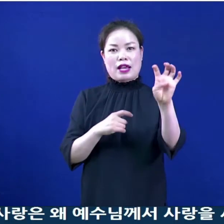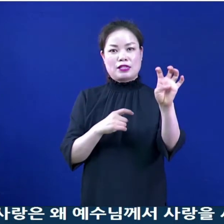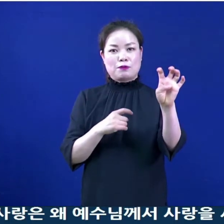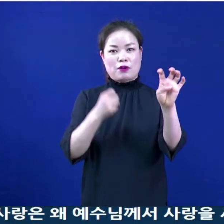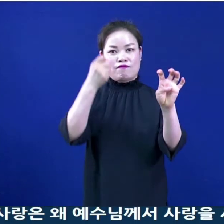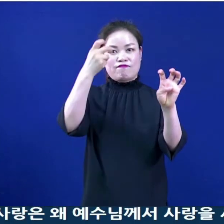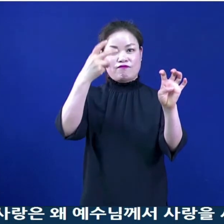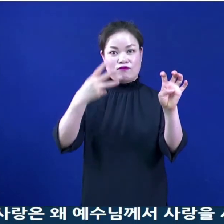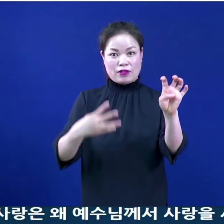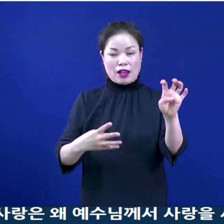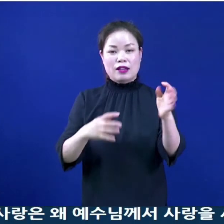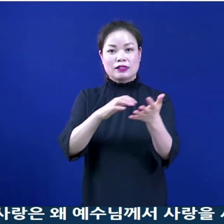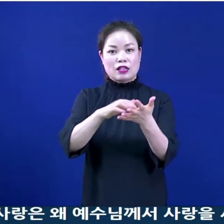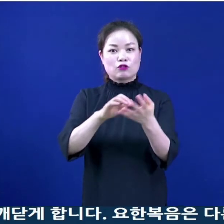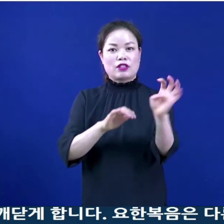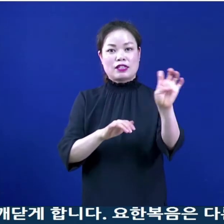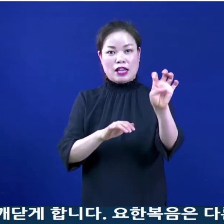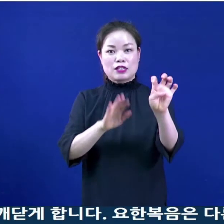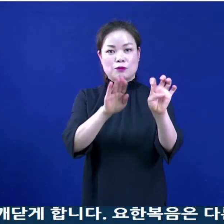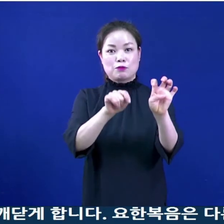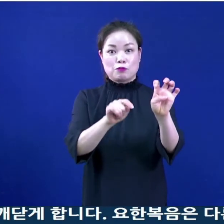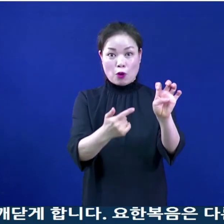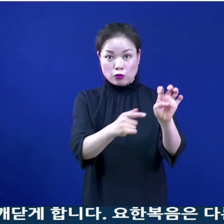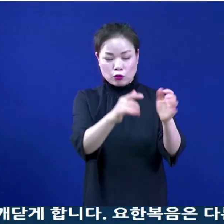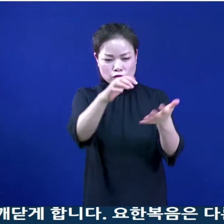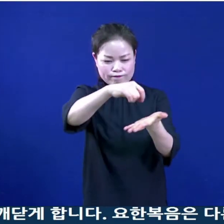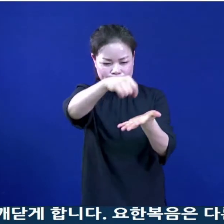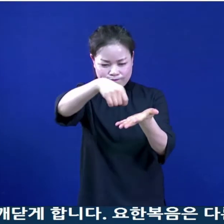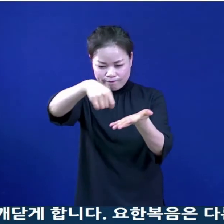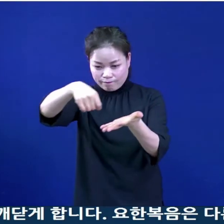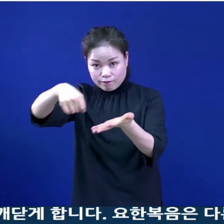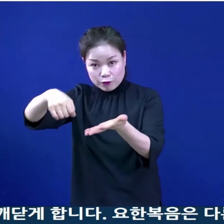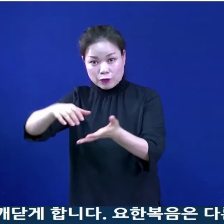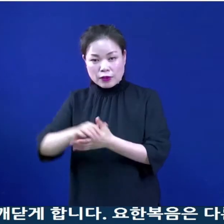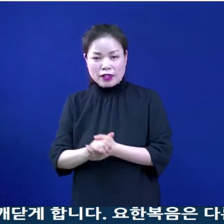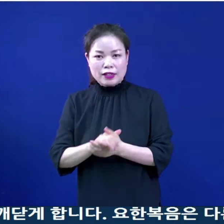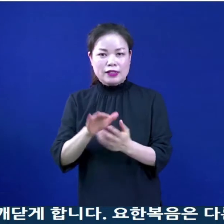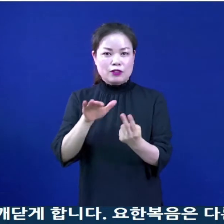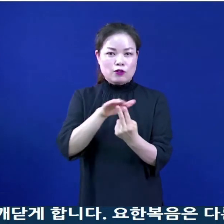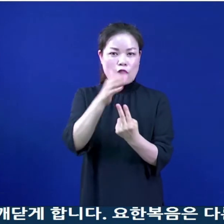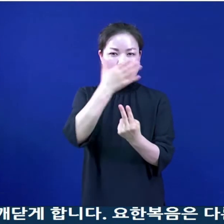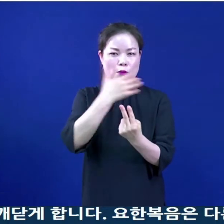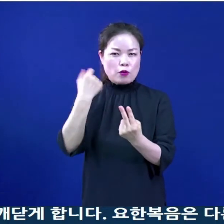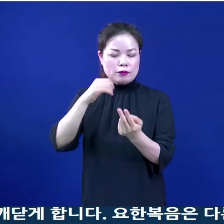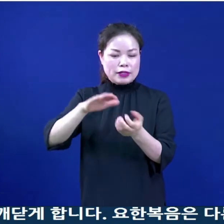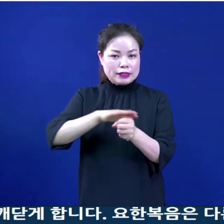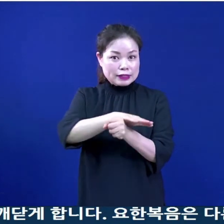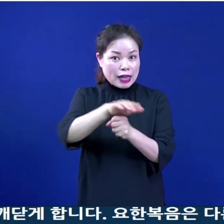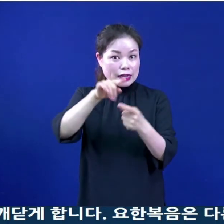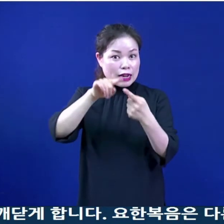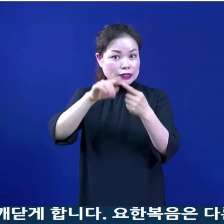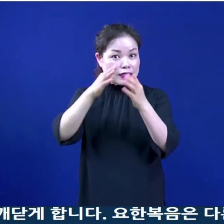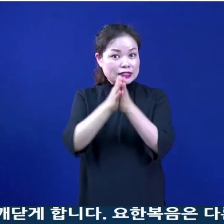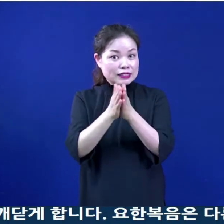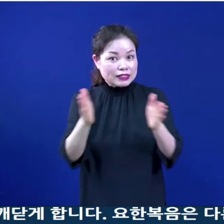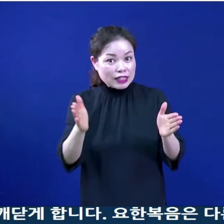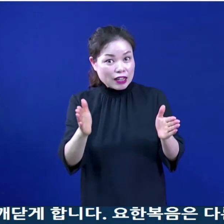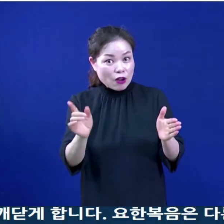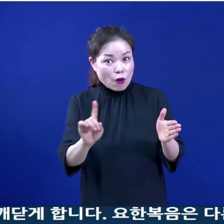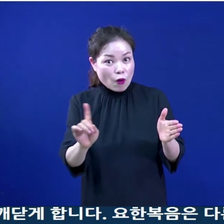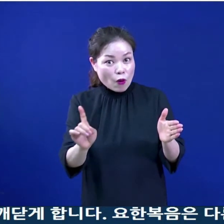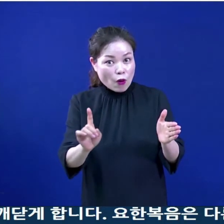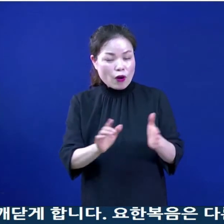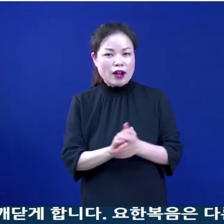이 사랑의 그 요한복음에 나오는 사랑의 기록들을 한번 쓱 훑어보십시다. 시작이 여기라고 볼 수